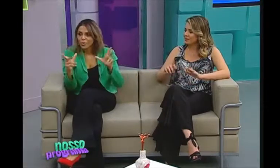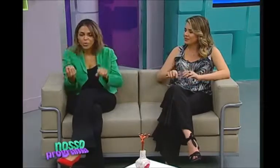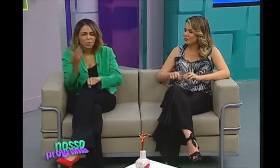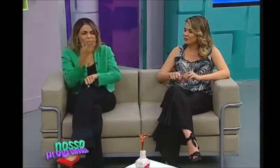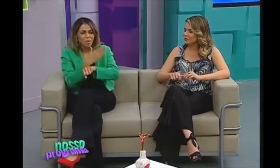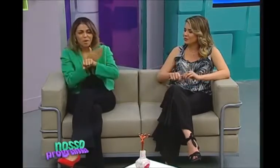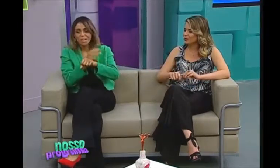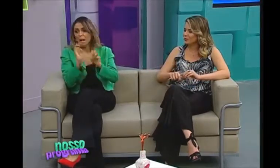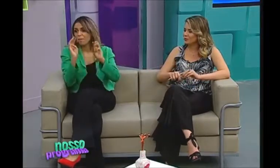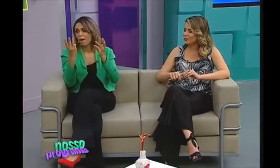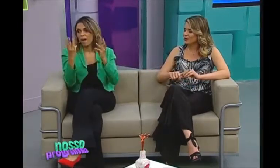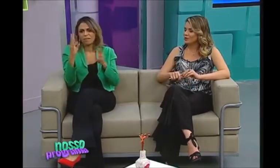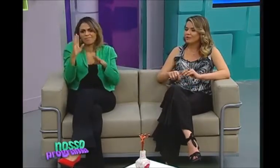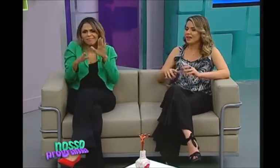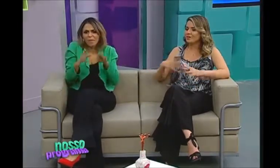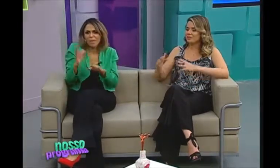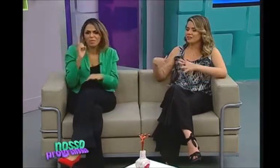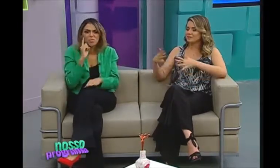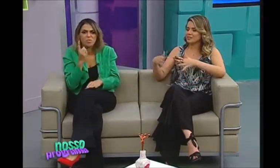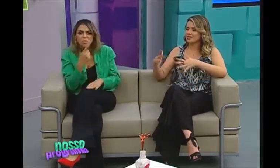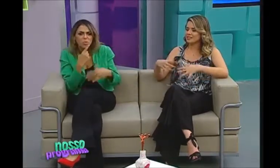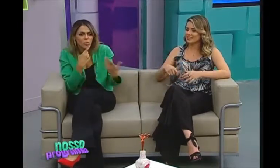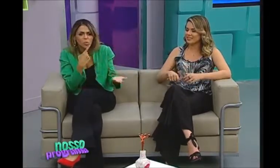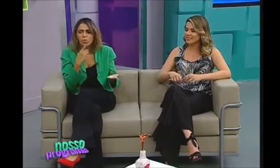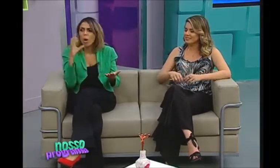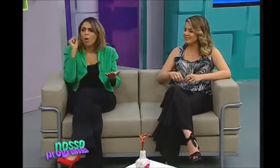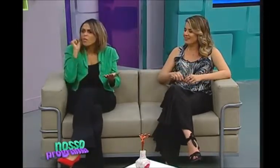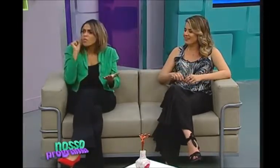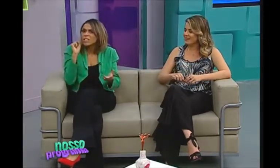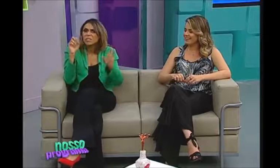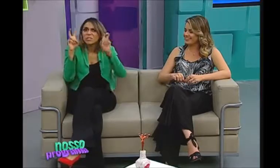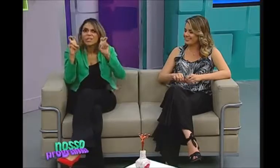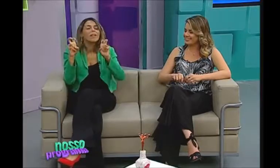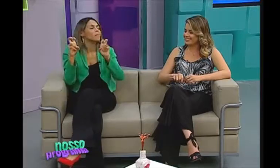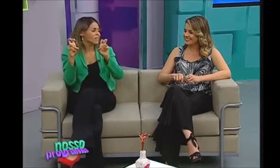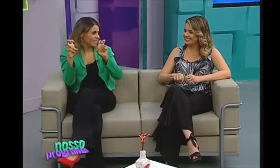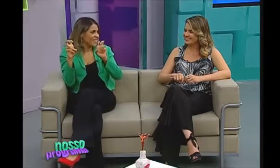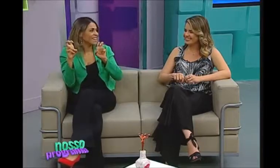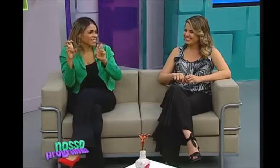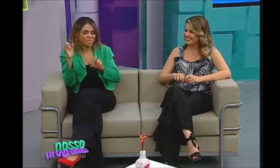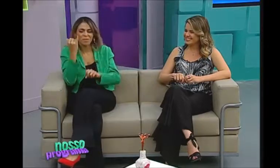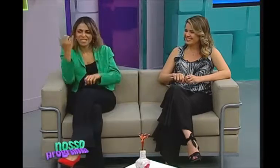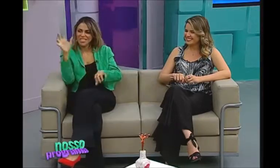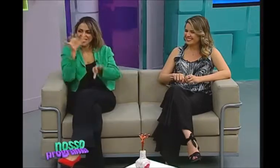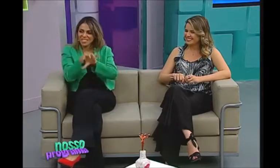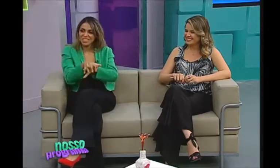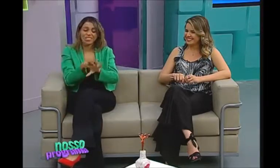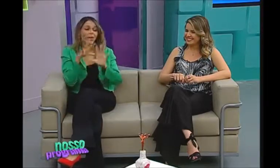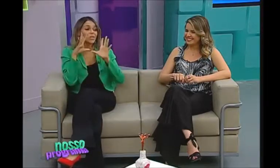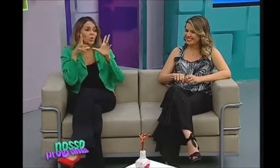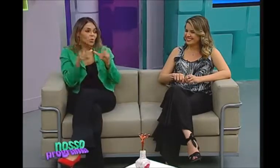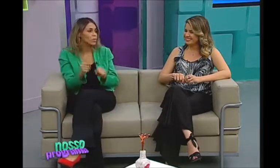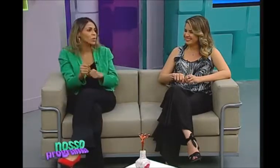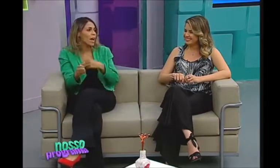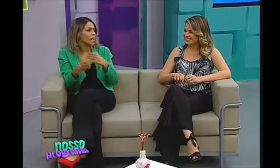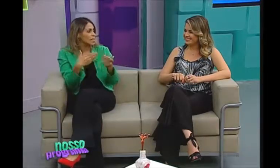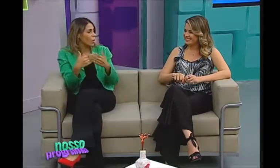independente do tema, faz parte dessa interação, né, Mari? É muito importante a inclusão social em todos os lugares,